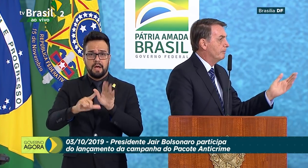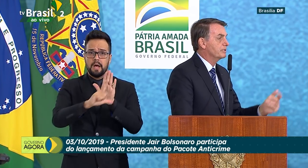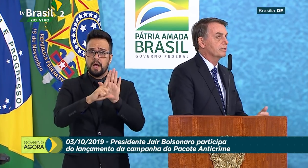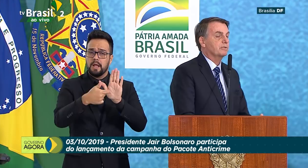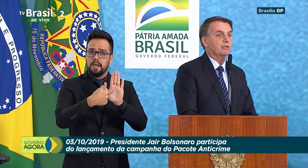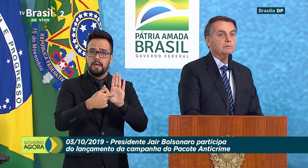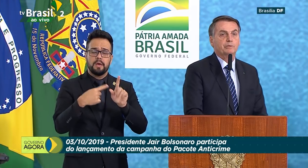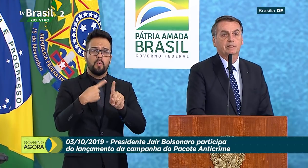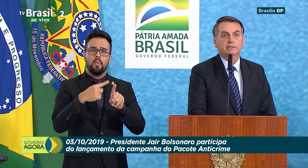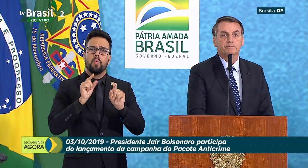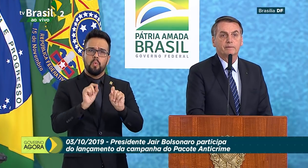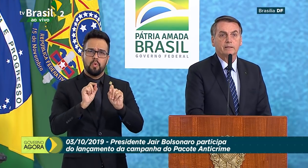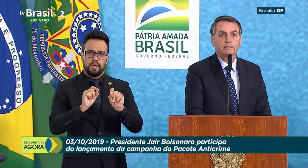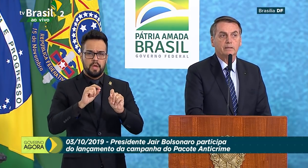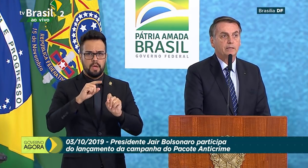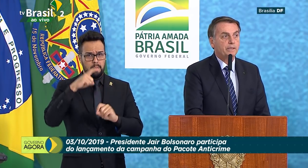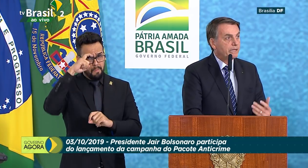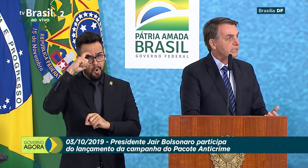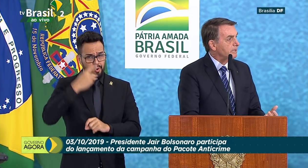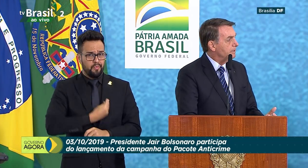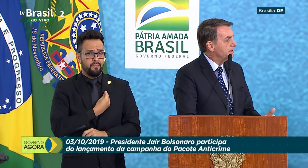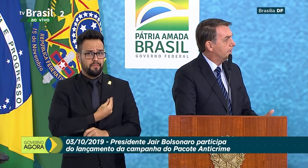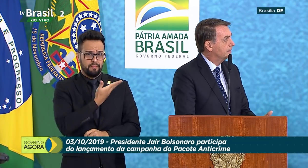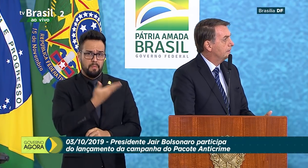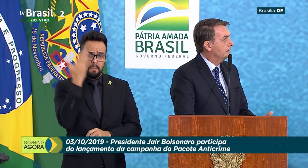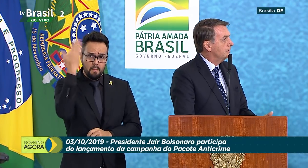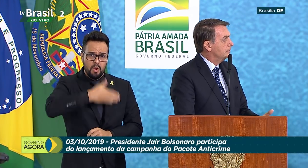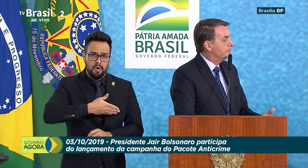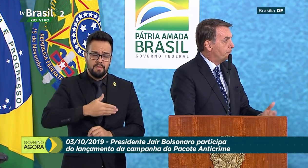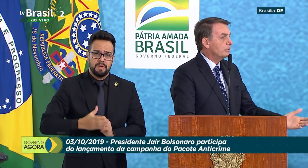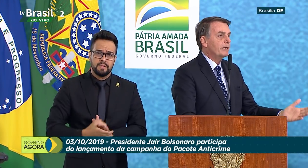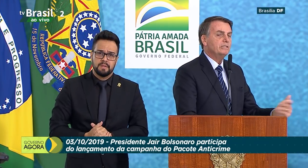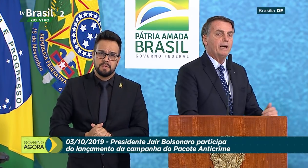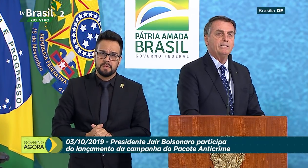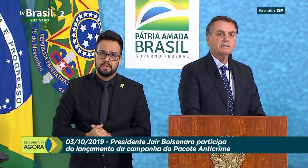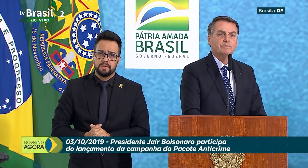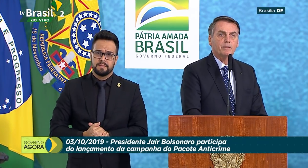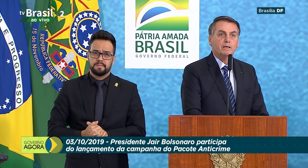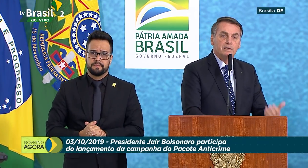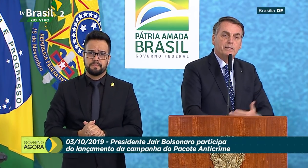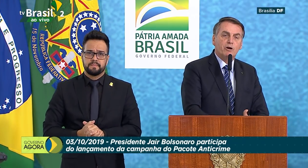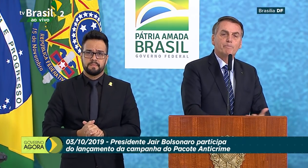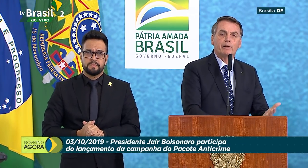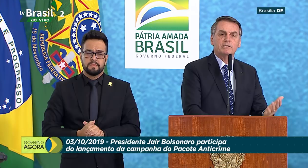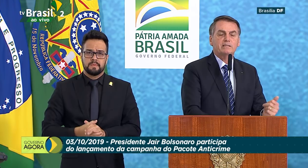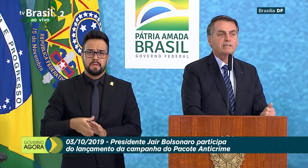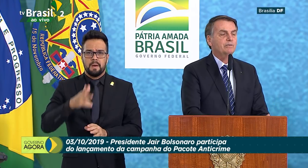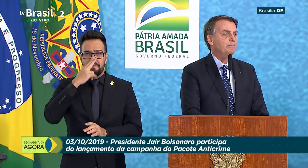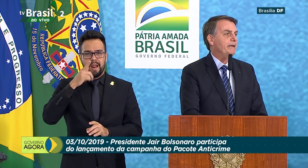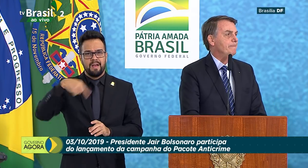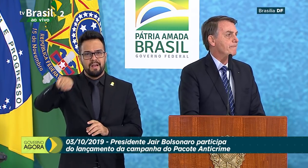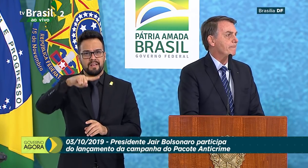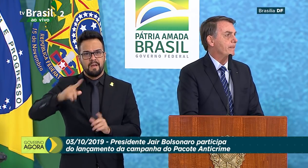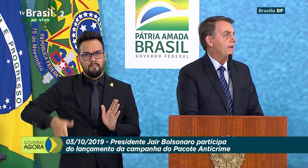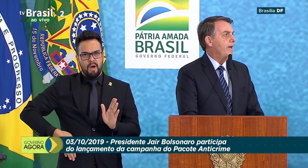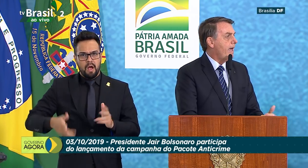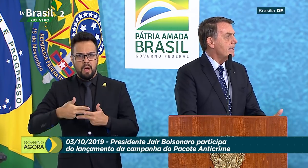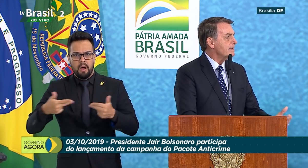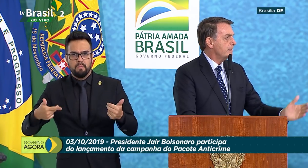lei, conforme disse o Sérgio Moro aqui, seja temida pelos marginais e não pelo cidadão de